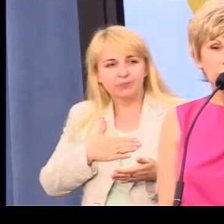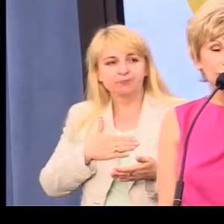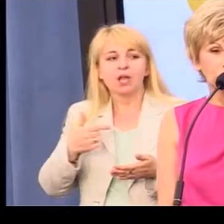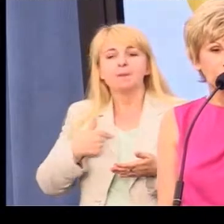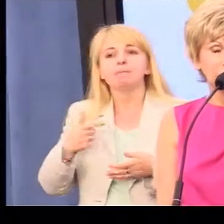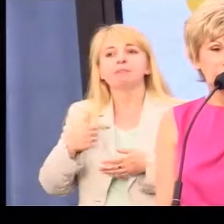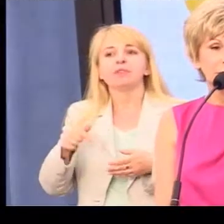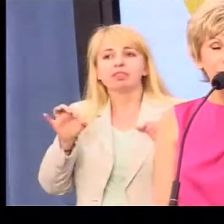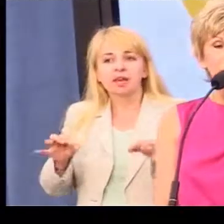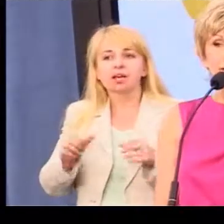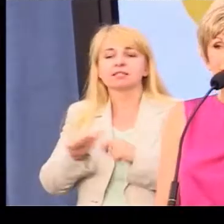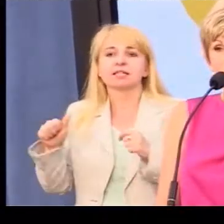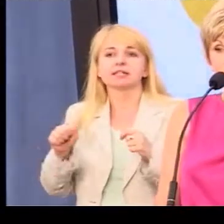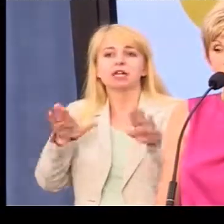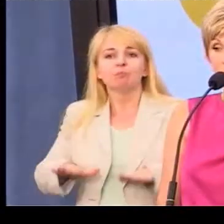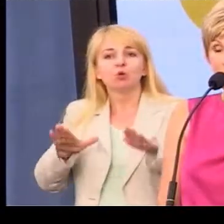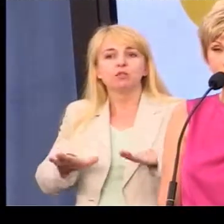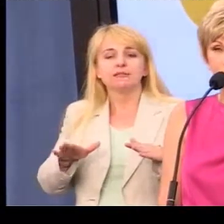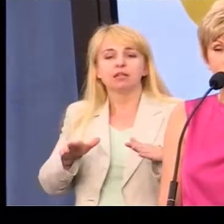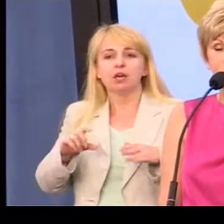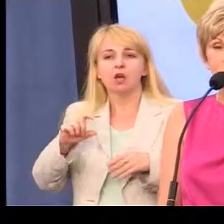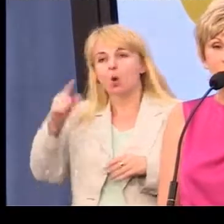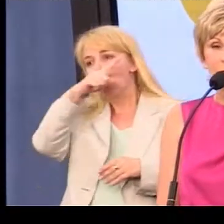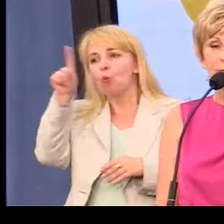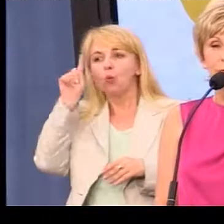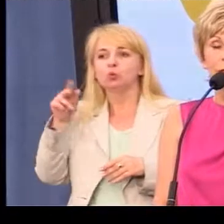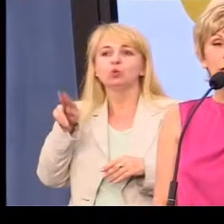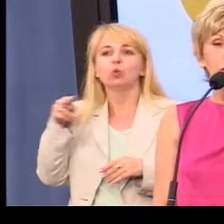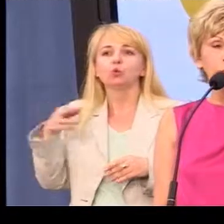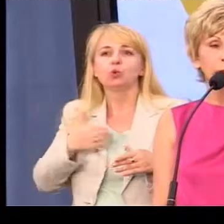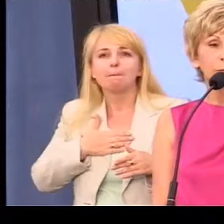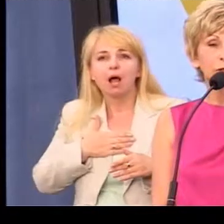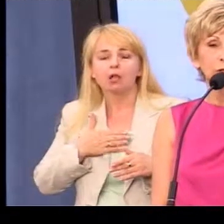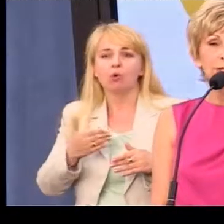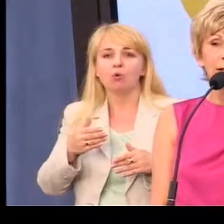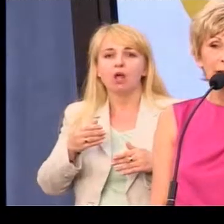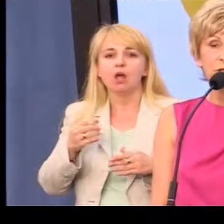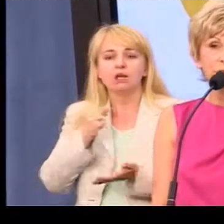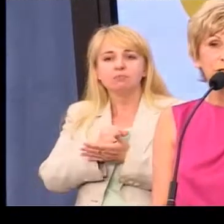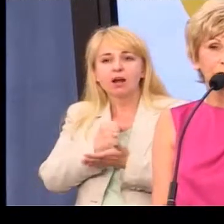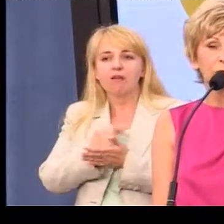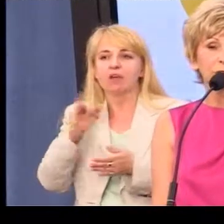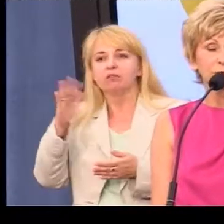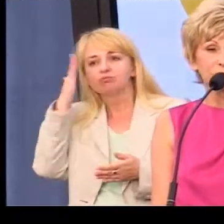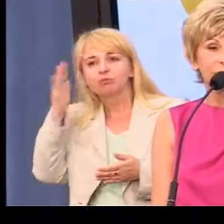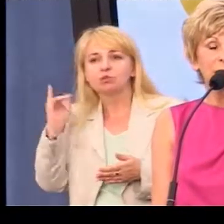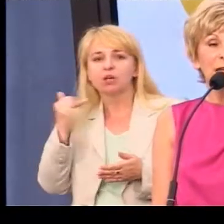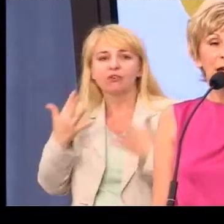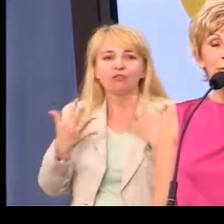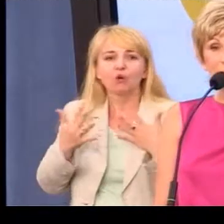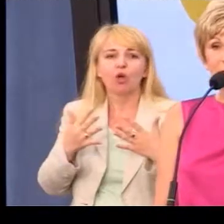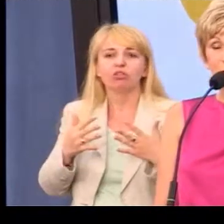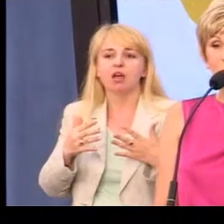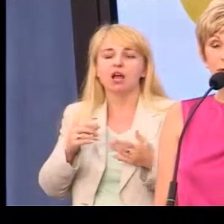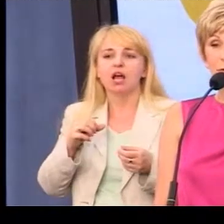reformą służby zdrowia w Polsce. Wprawdzie zespół ten miał rozpocząć działania swoje dopiero pod koniec wakacji, czyli gdzieś pod koniec września,